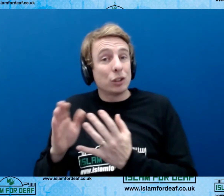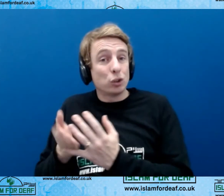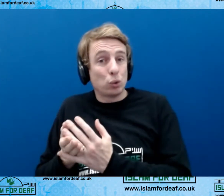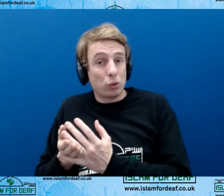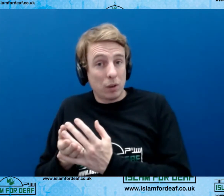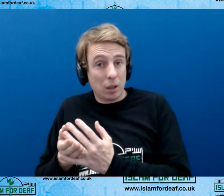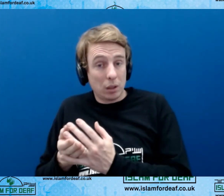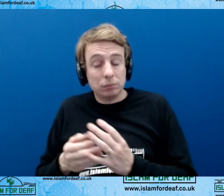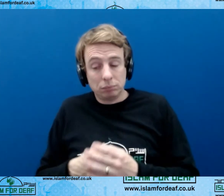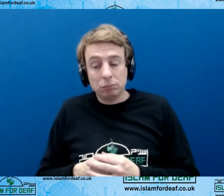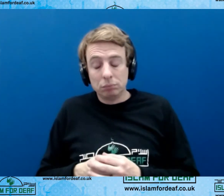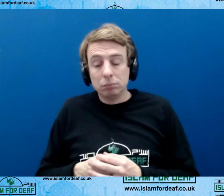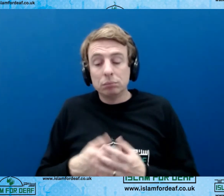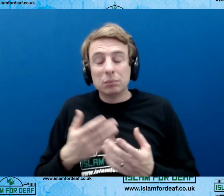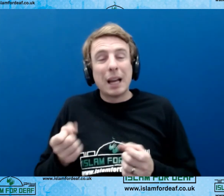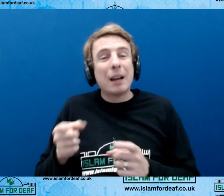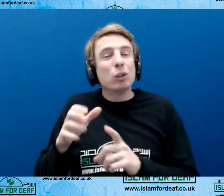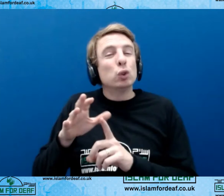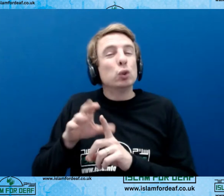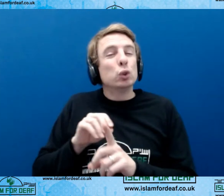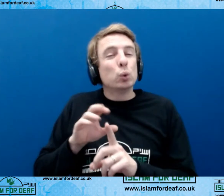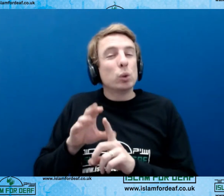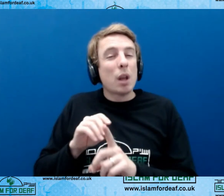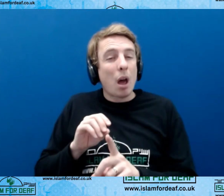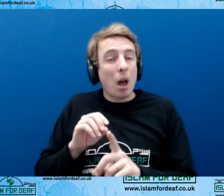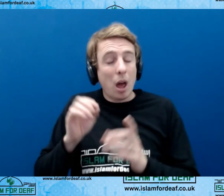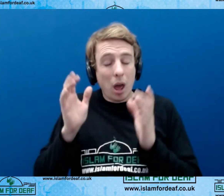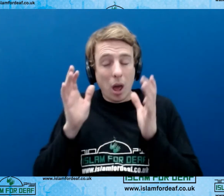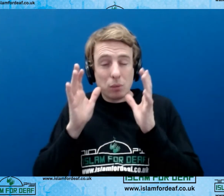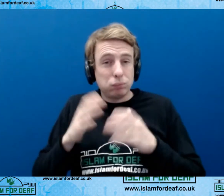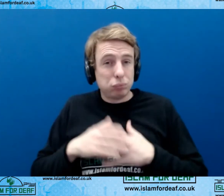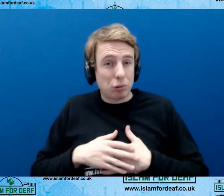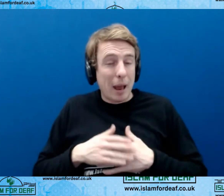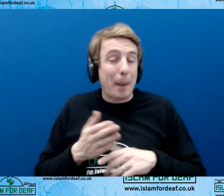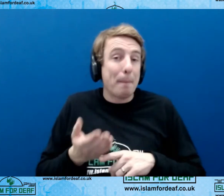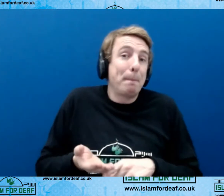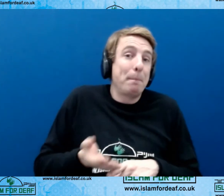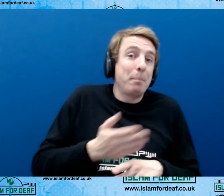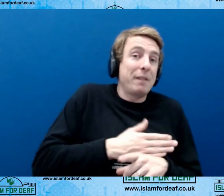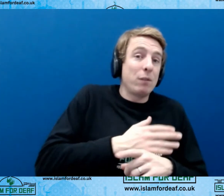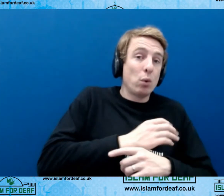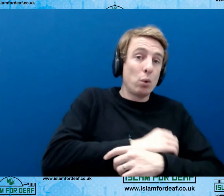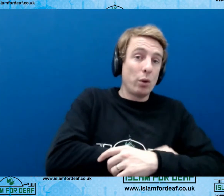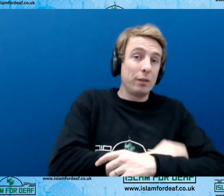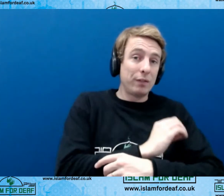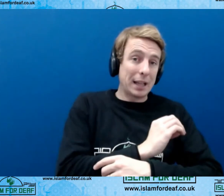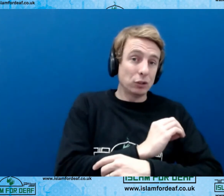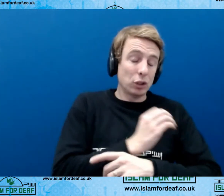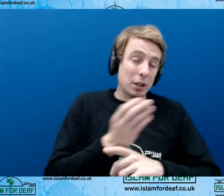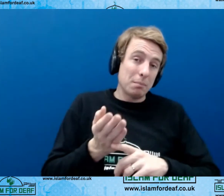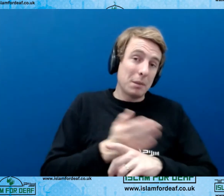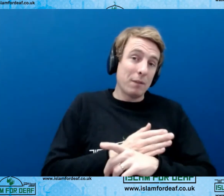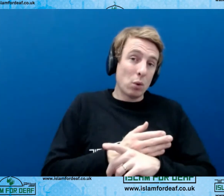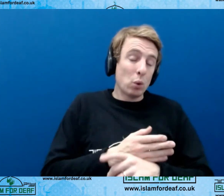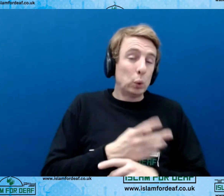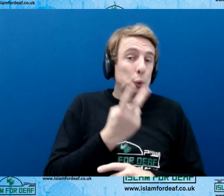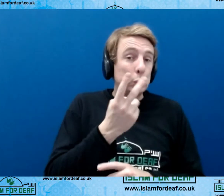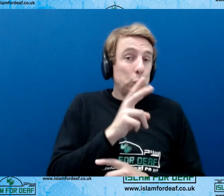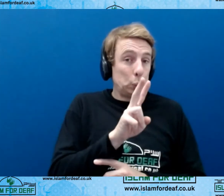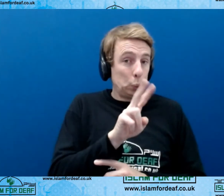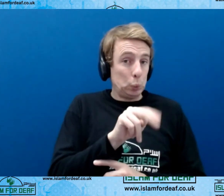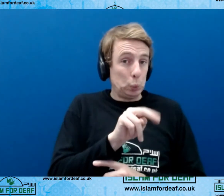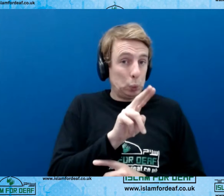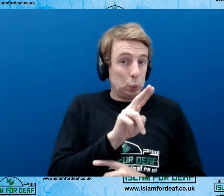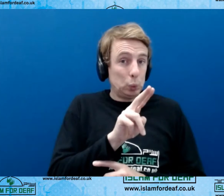prayers before Salat al-Fajr. They're recited in those two units. القرآن في الركعتين اللتان بعد